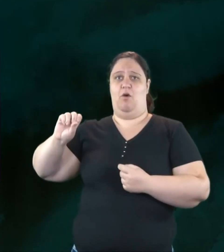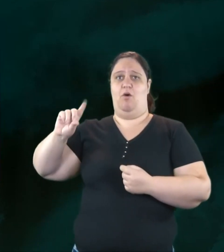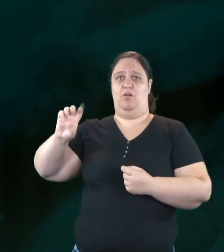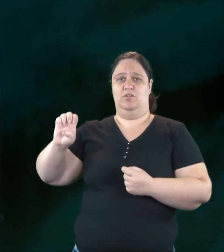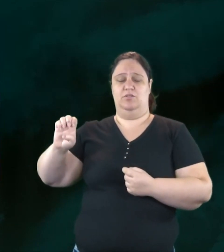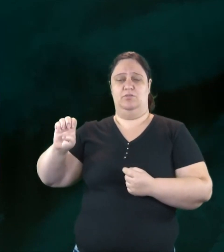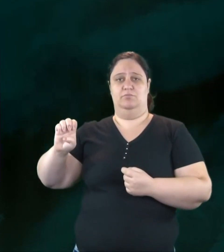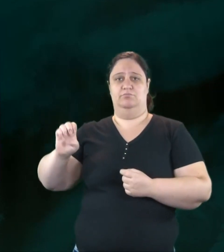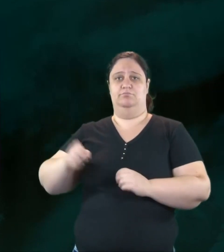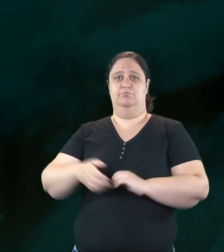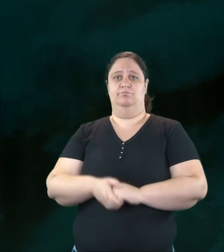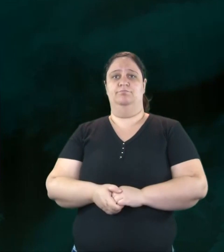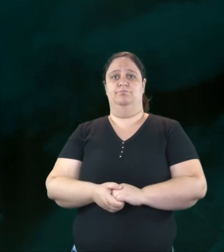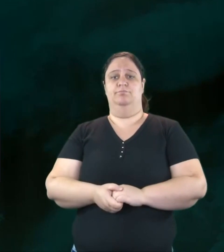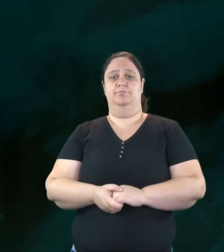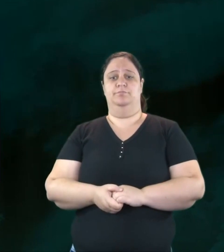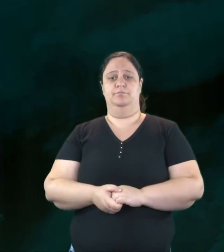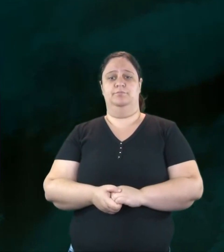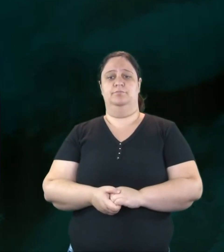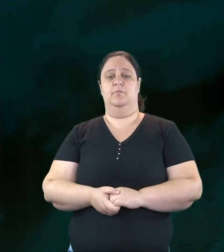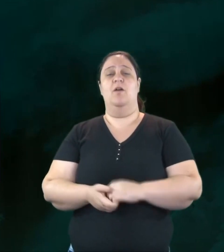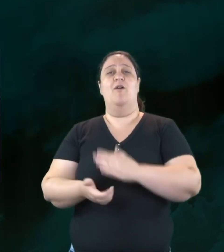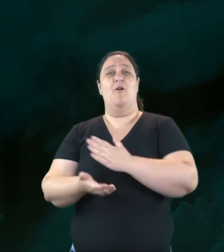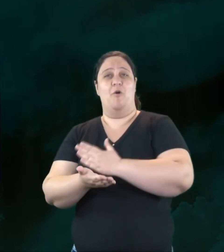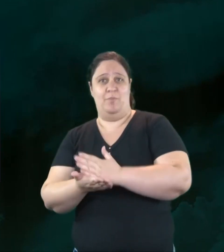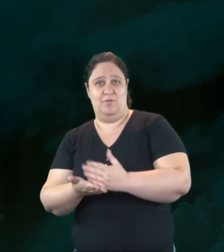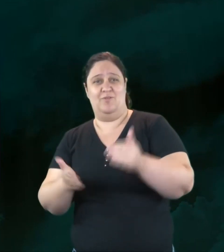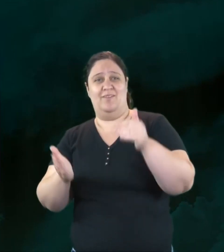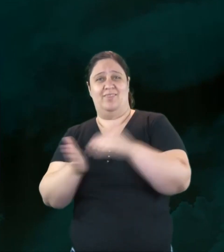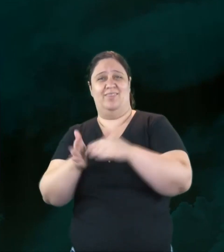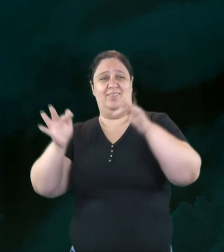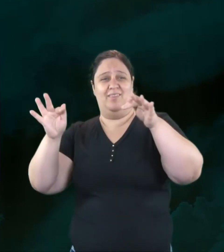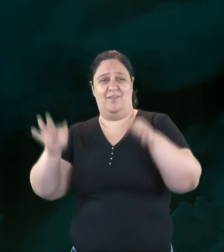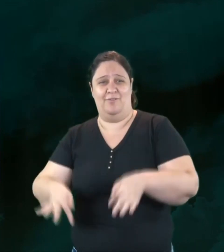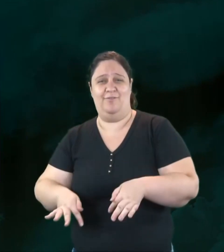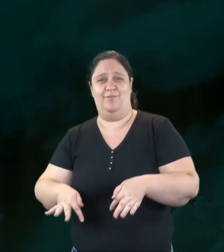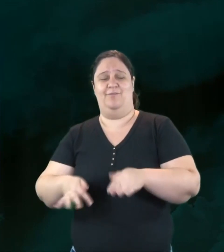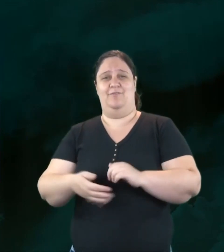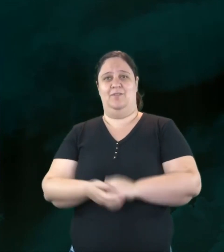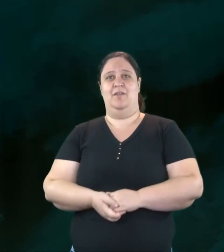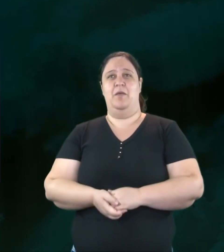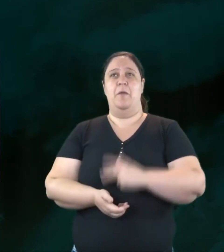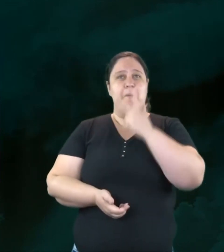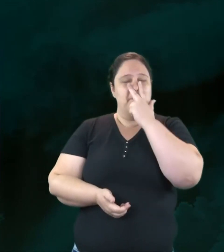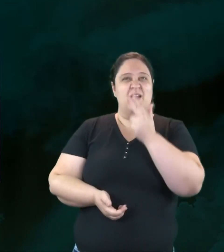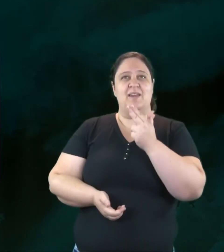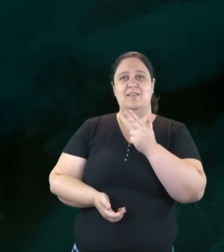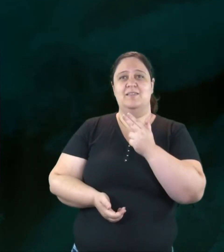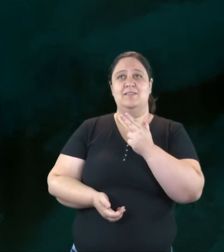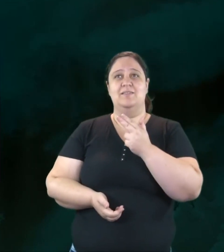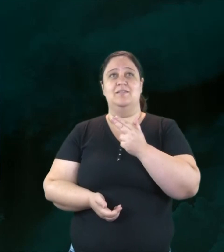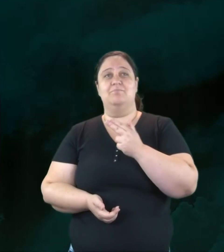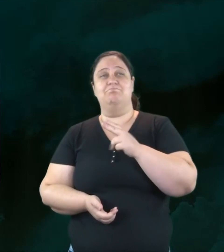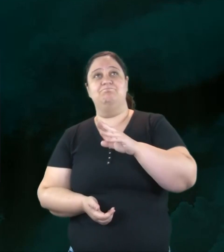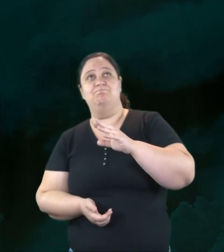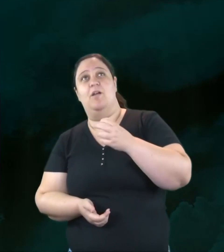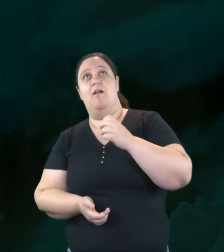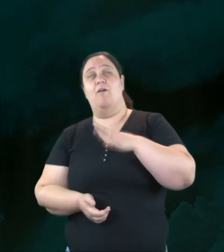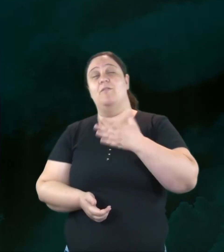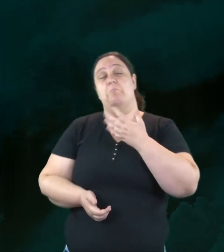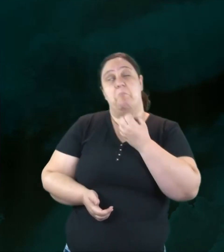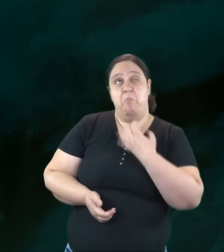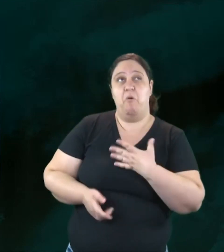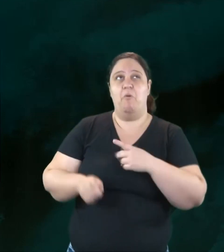desse princípio, ele vai até o final com esse princípio. Às vezes parece que coisas boas aparecem, mas no final das